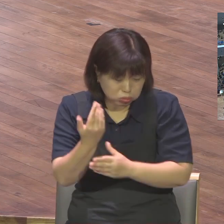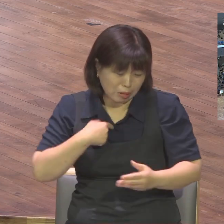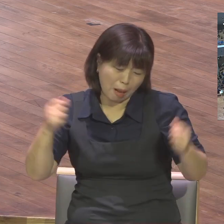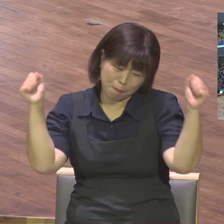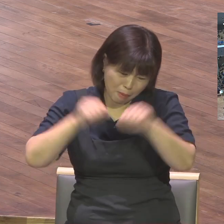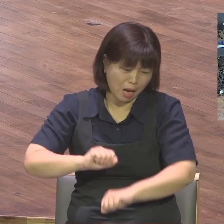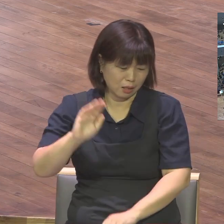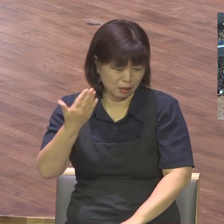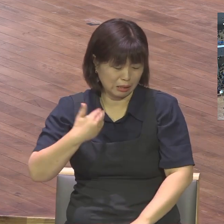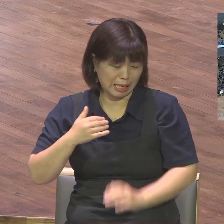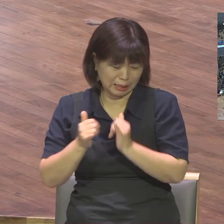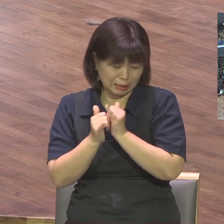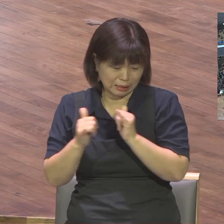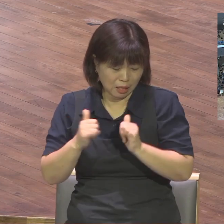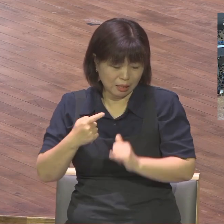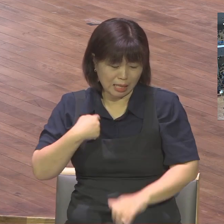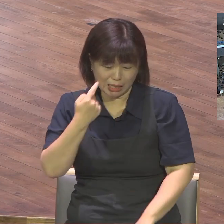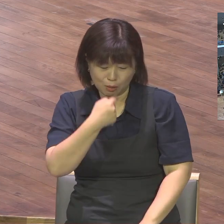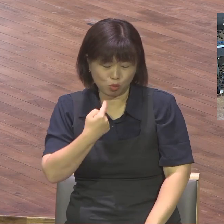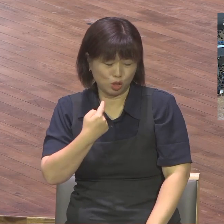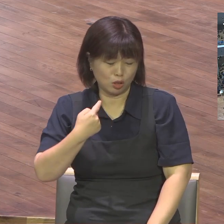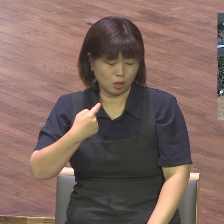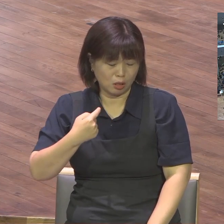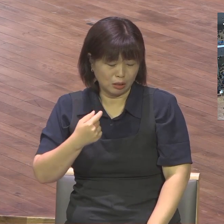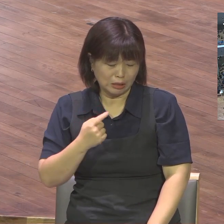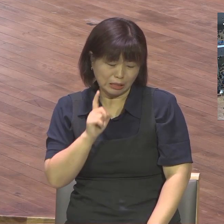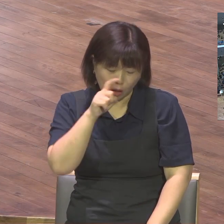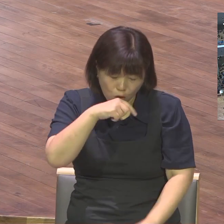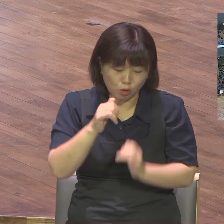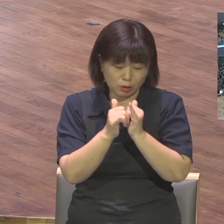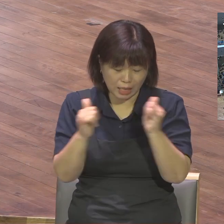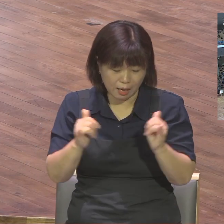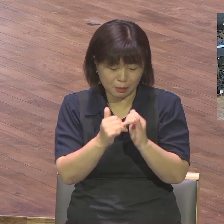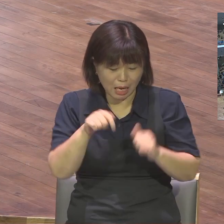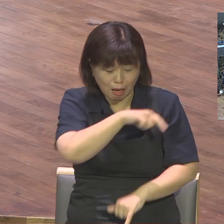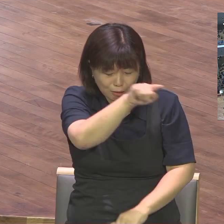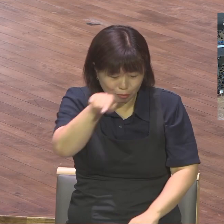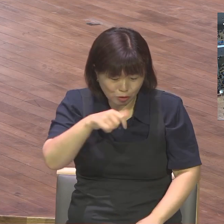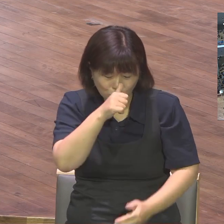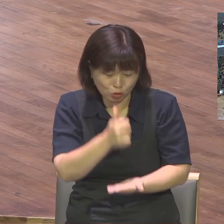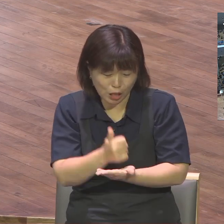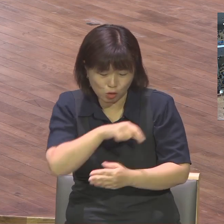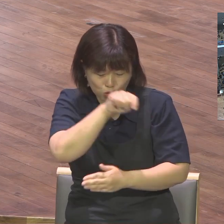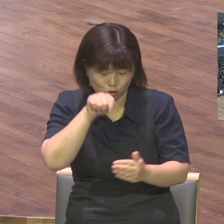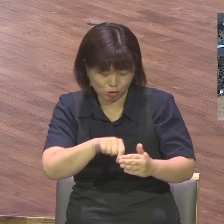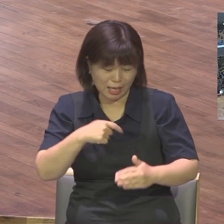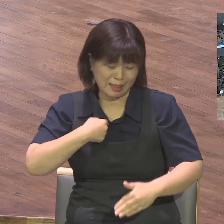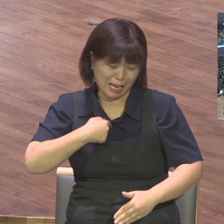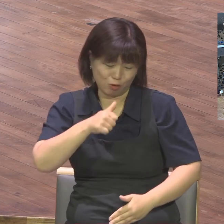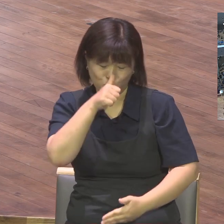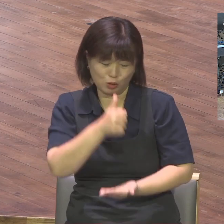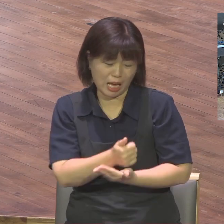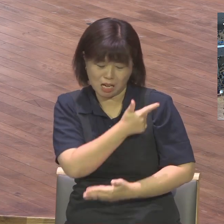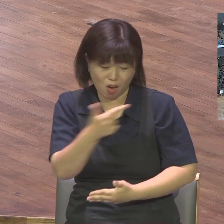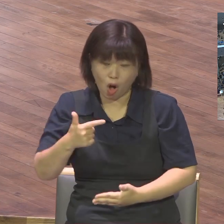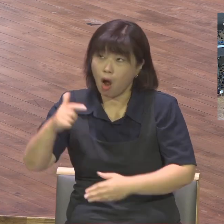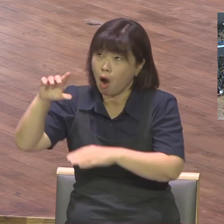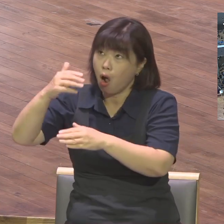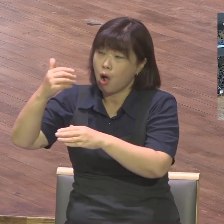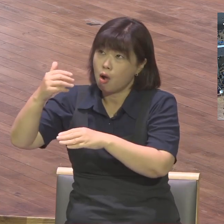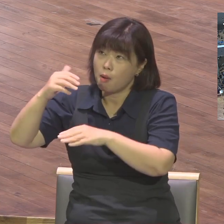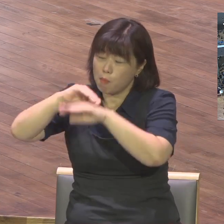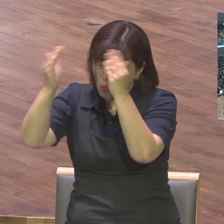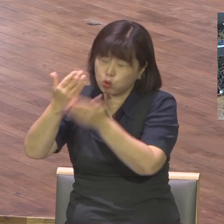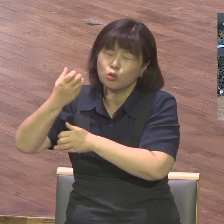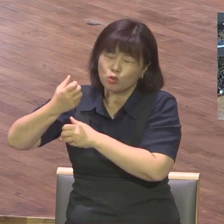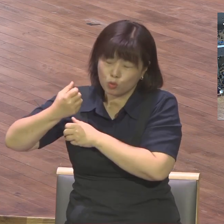부정한 사람이요 나는 입술이 부정한 백성 중에 거주하면서 만군의 여호와이신 왕을 비웃음으로다